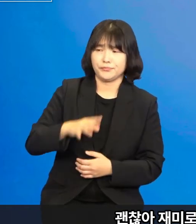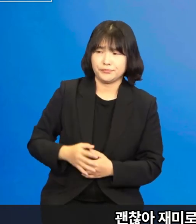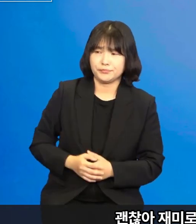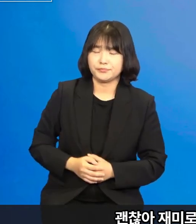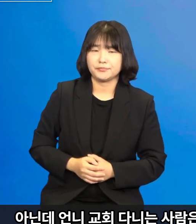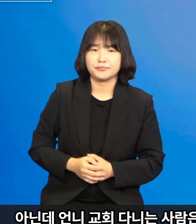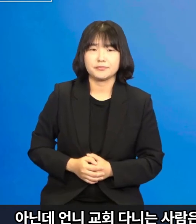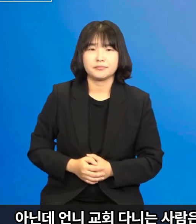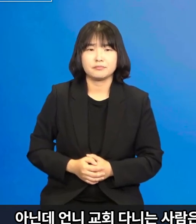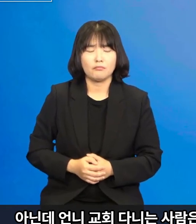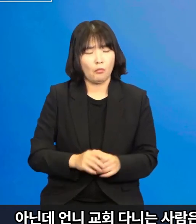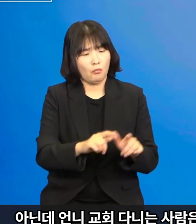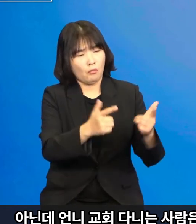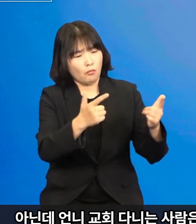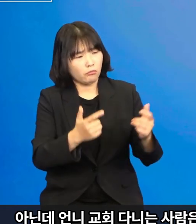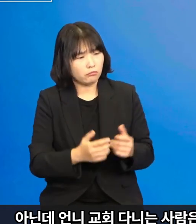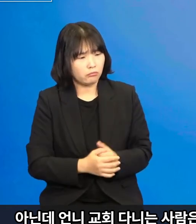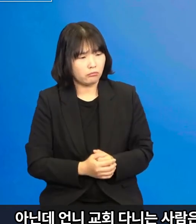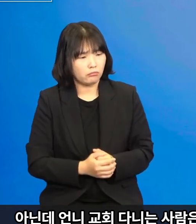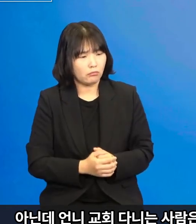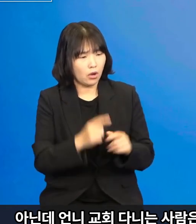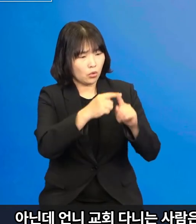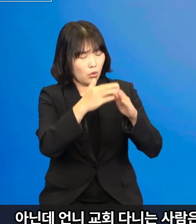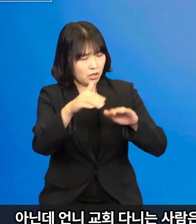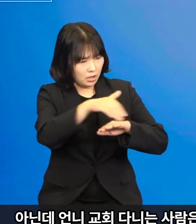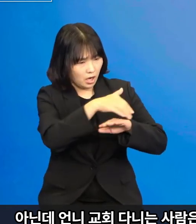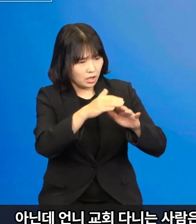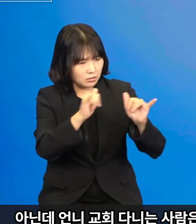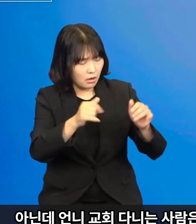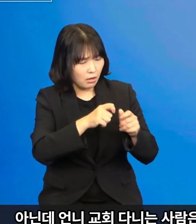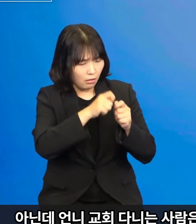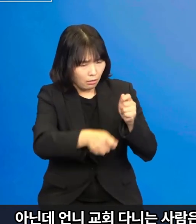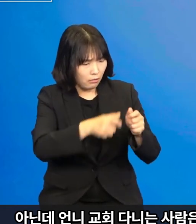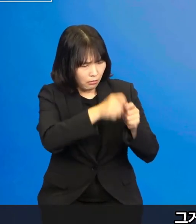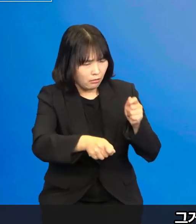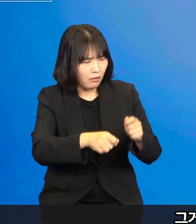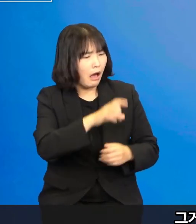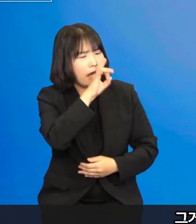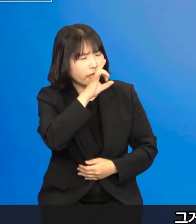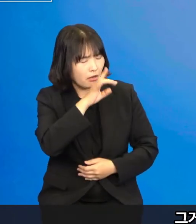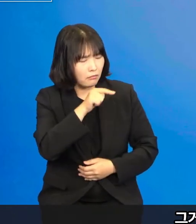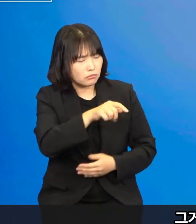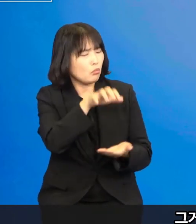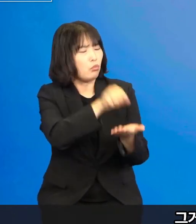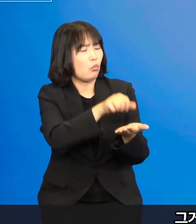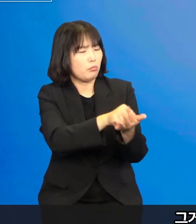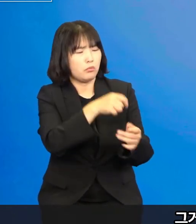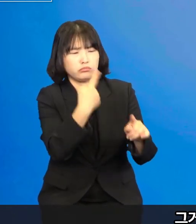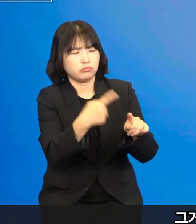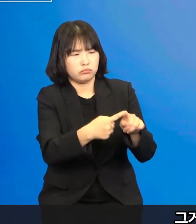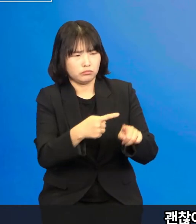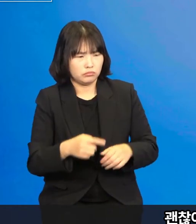그랬어요. 아닌데 언니, 교회 다니는 사람은 내가 볼 때 고스톱 치면 안 될 것 같은데 그거 도박이잖아.